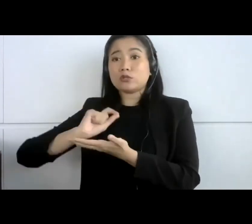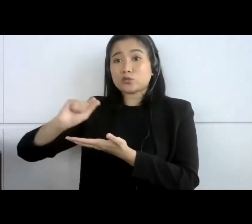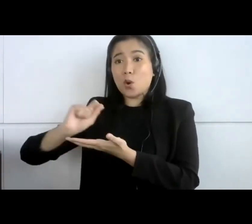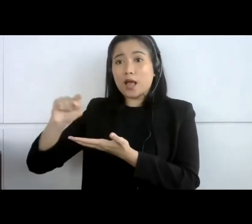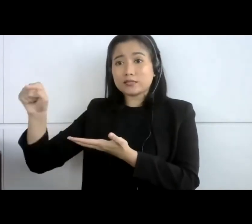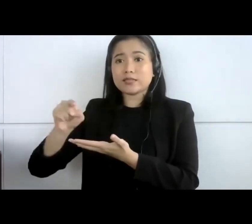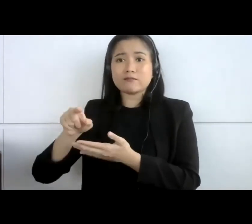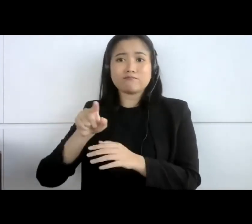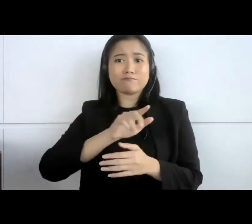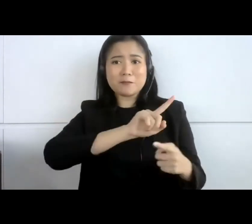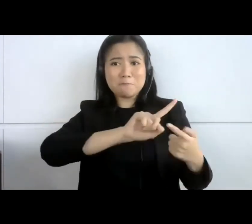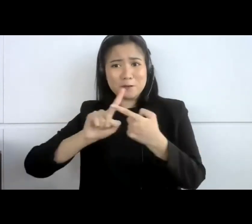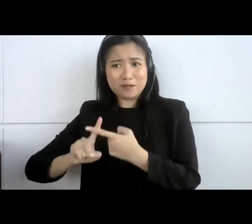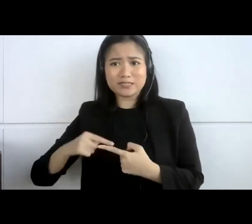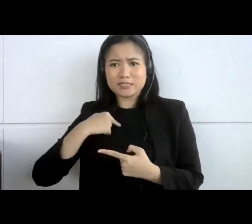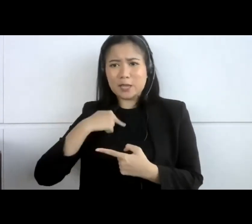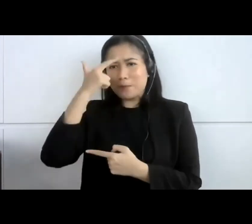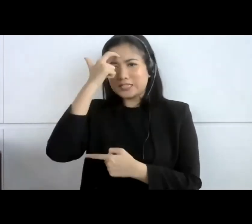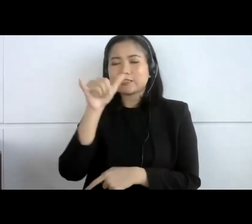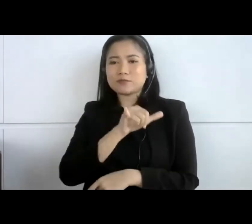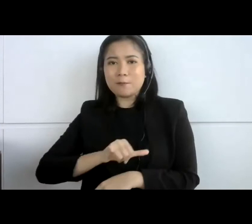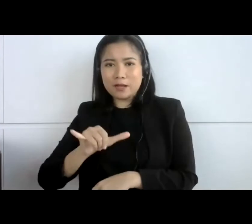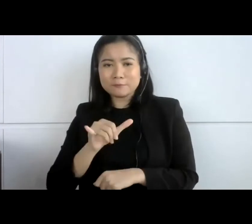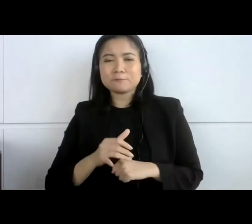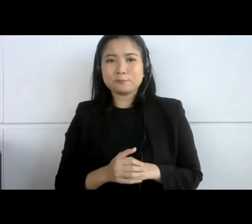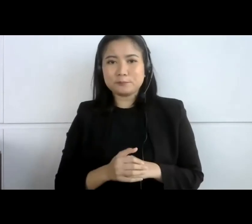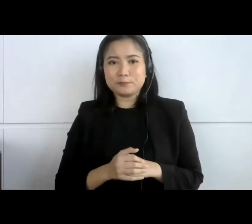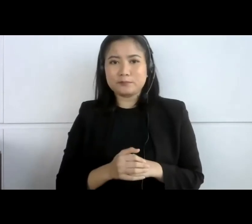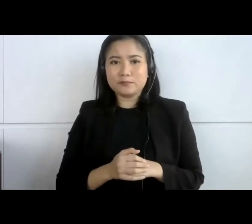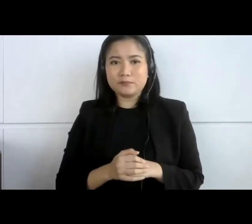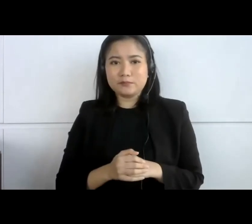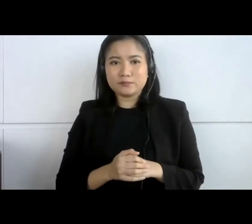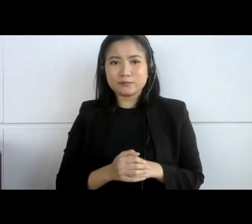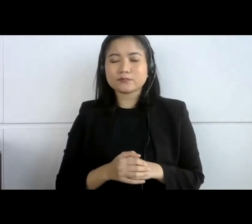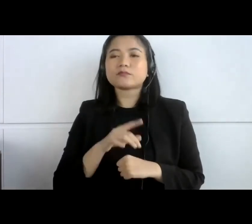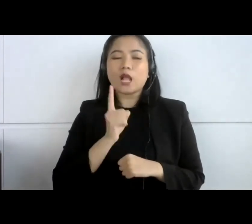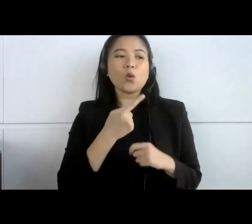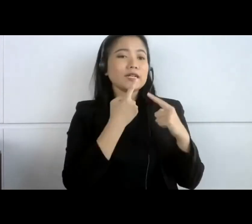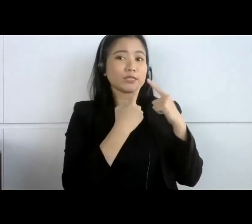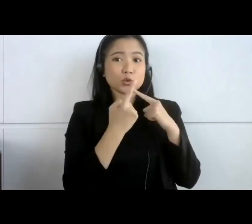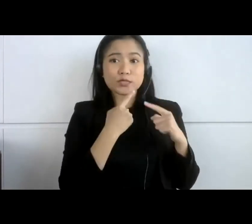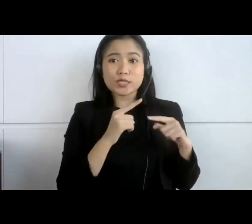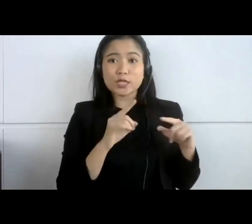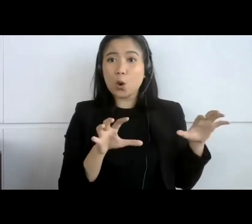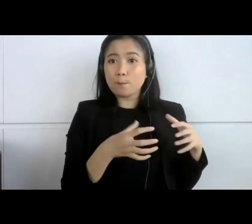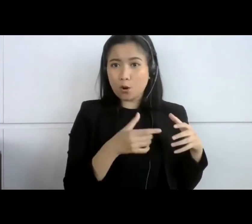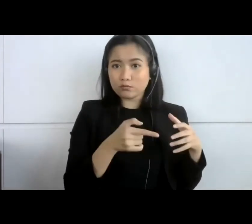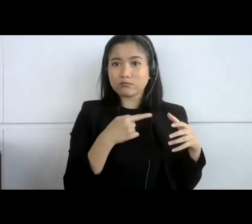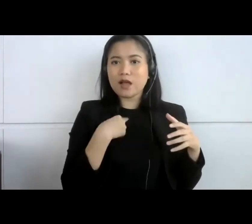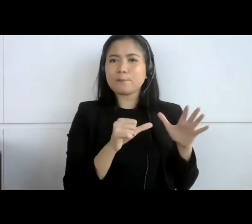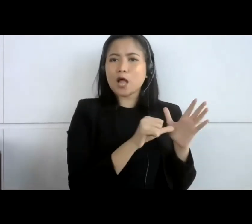bersama teman-teman, dan apalagi kalau ada diskusi kelompok, kita saling